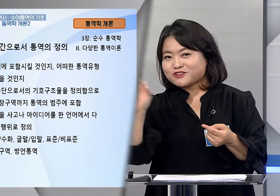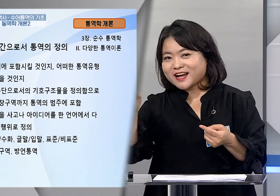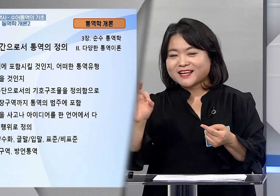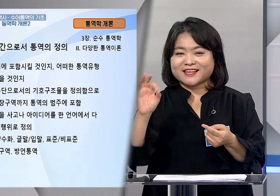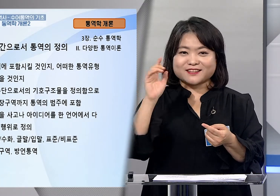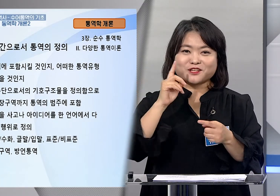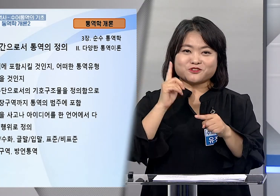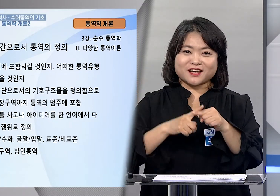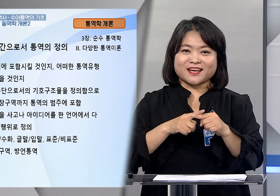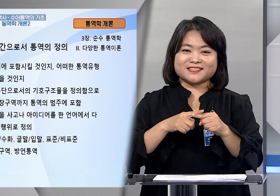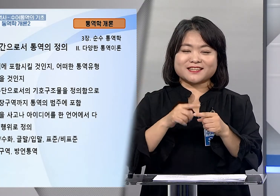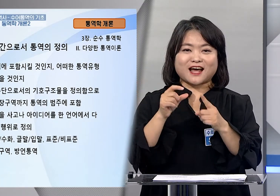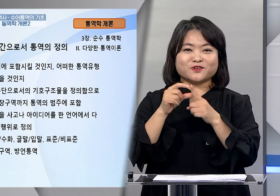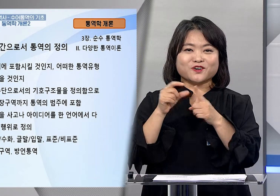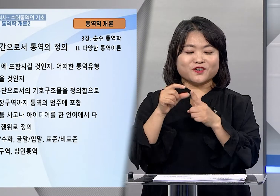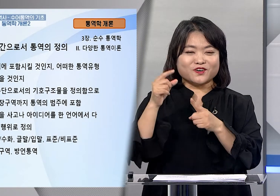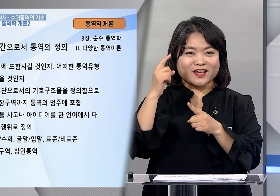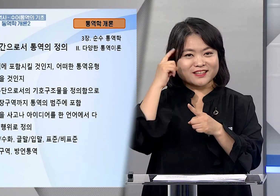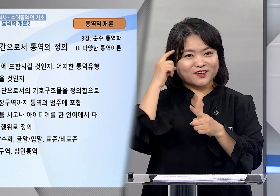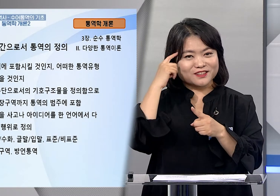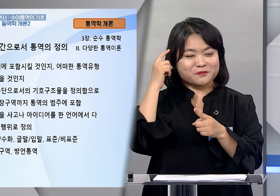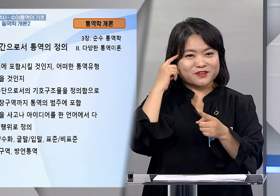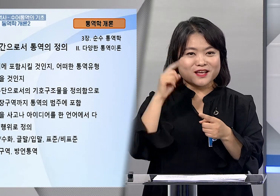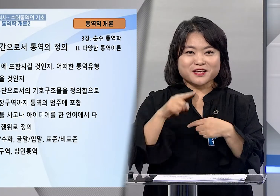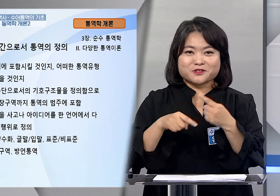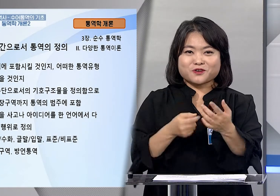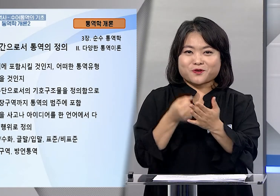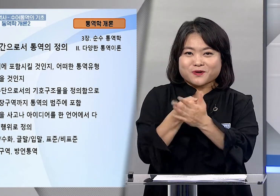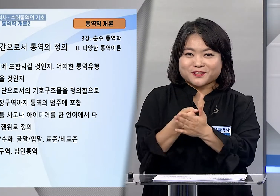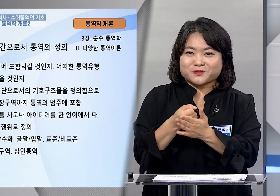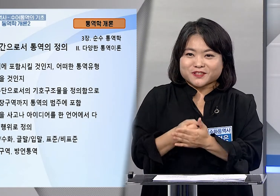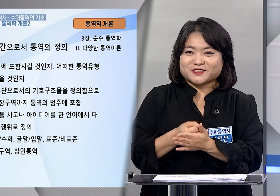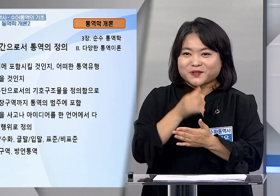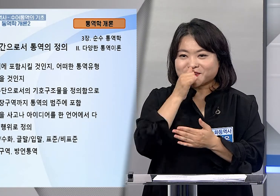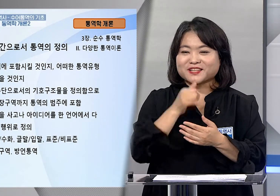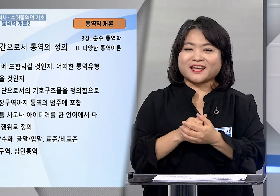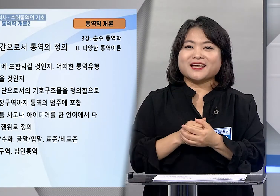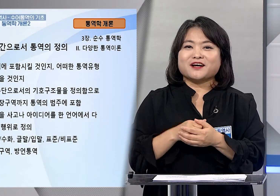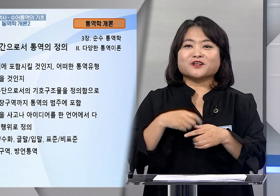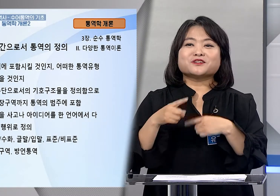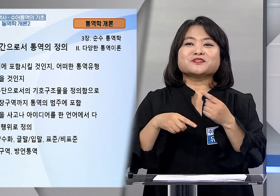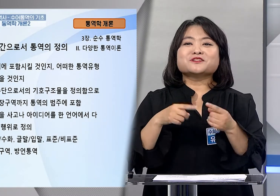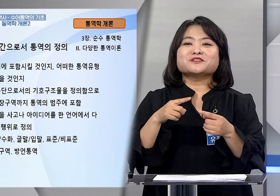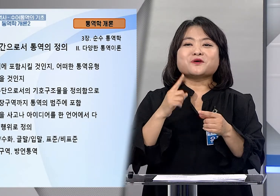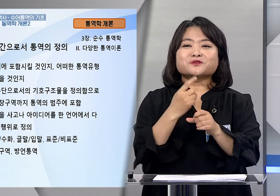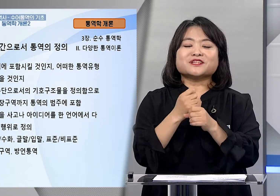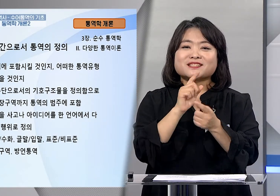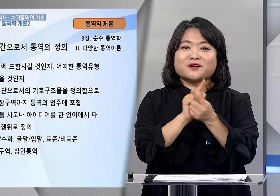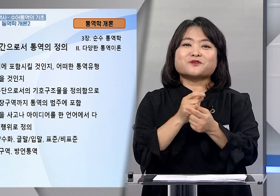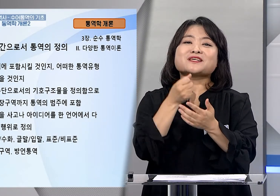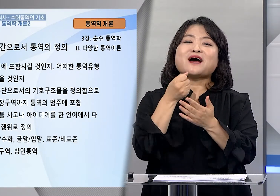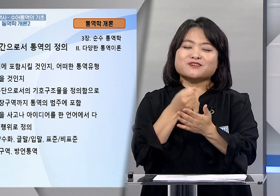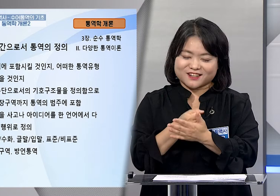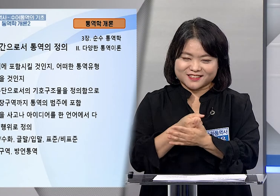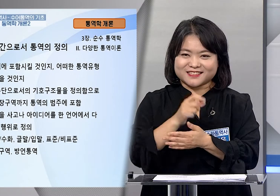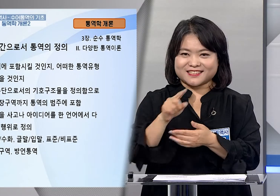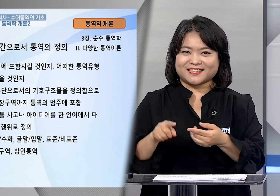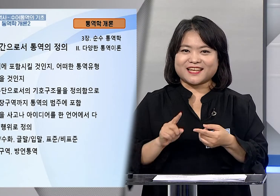가야 되는데 중간에 단어의 기억 때문에 수화로만 이루고 있죠. 어떤 연구 대상으로 삼을 것인지에